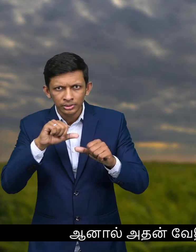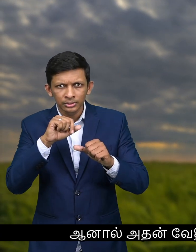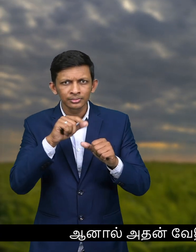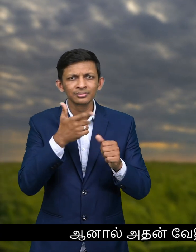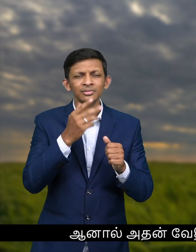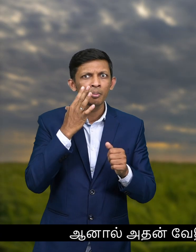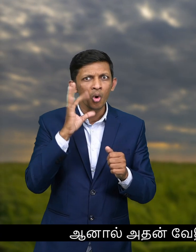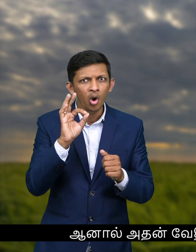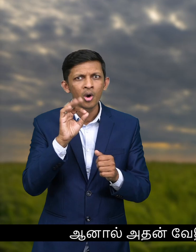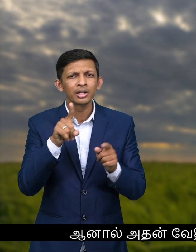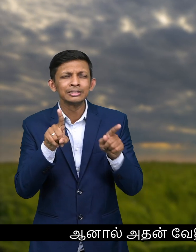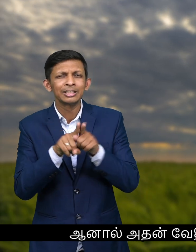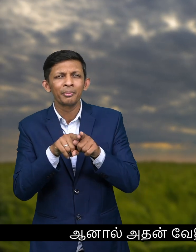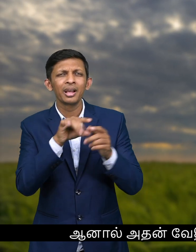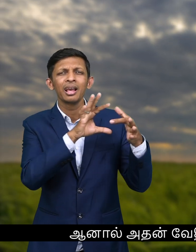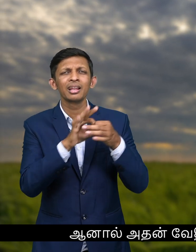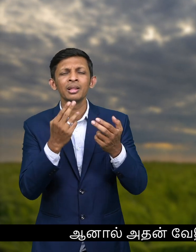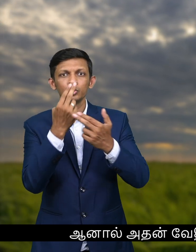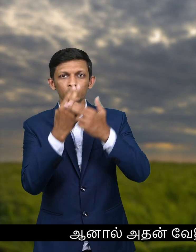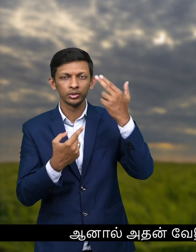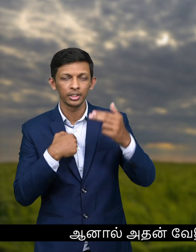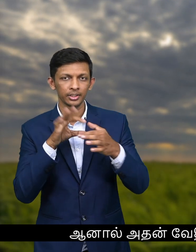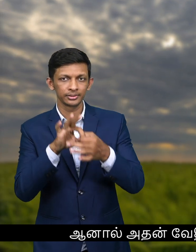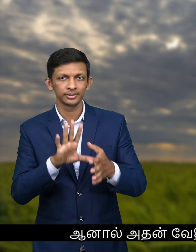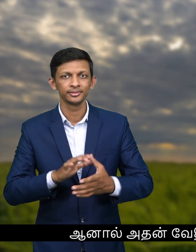அதன் வேதியியல் கலவை அப்படியே உள்ளது.